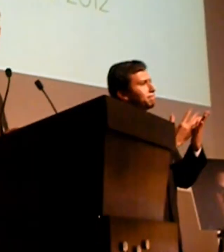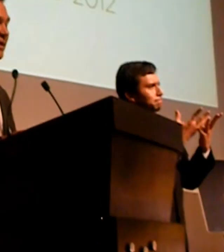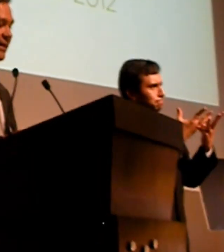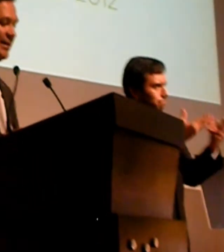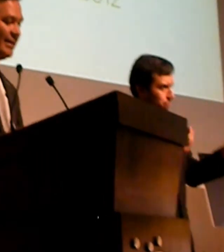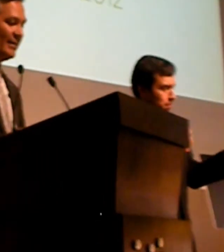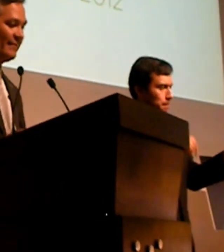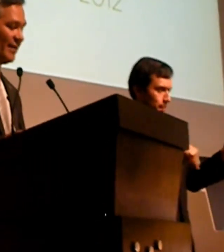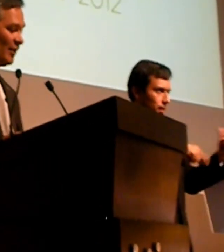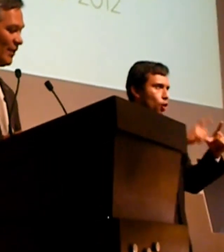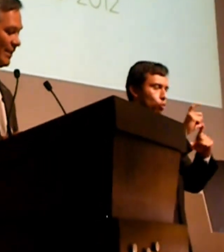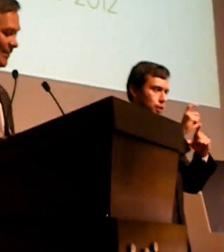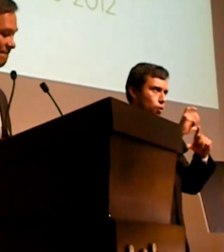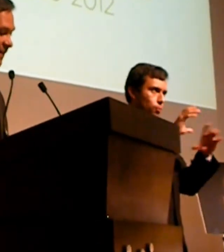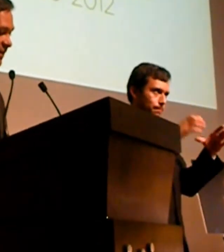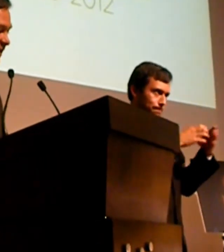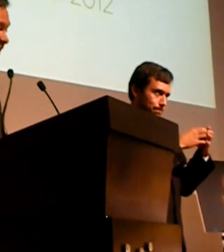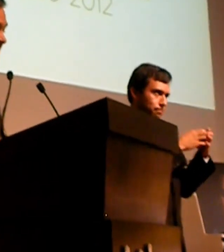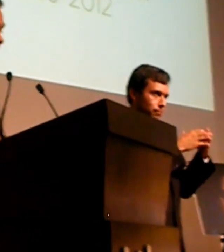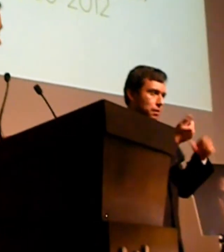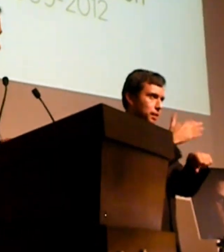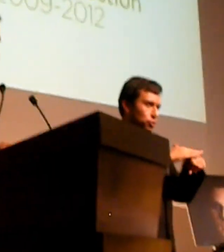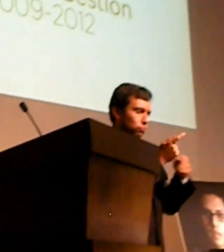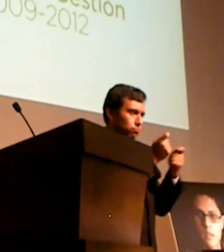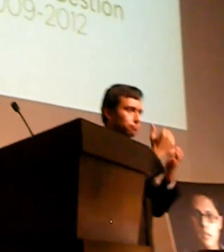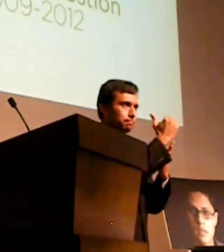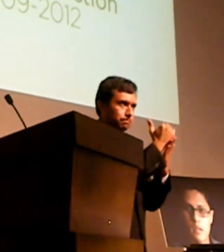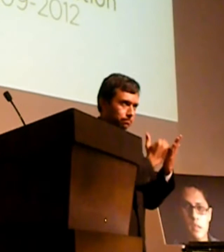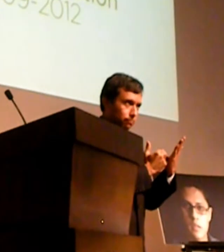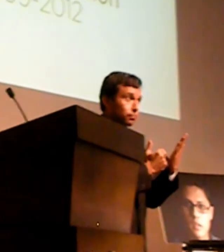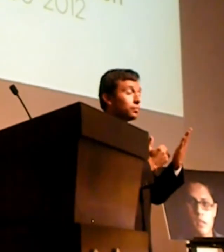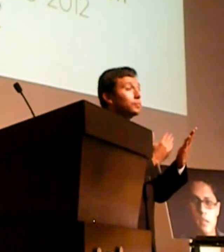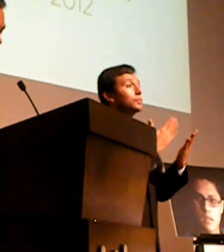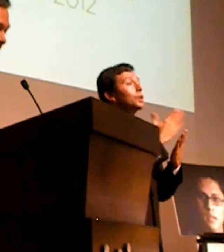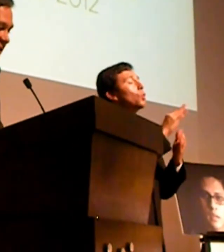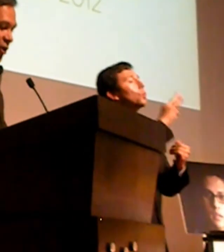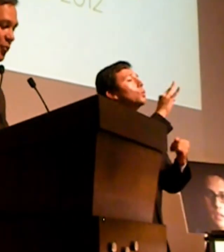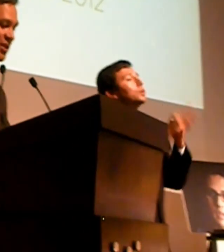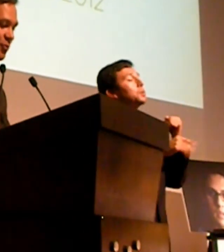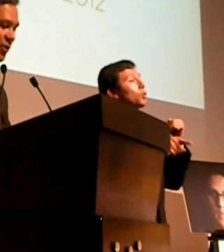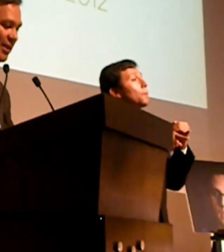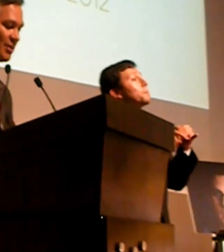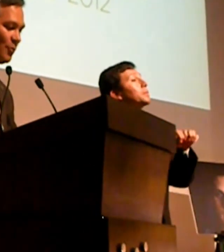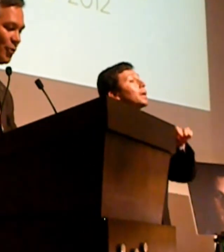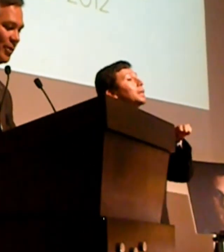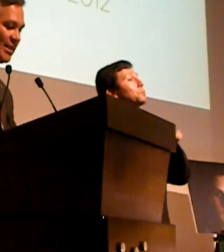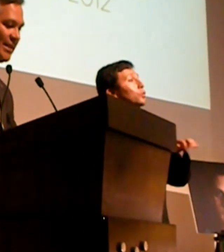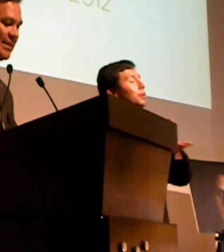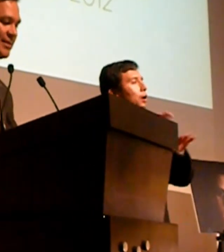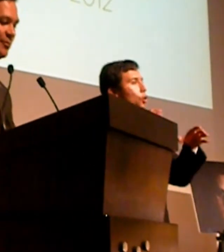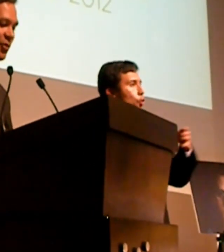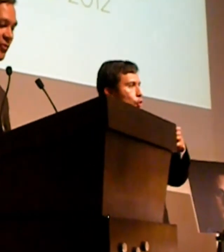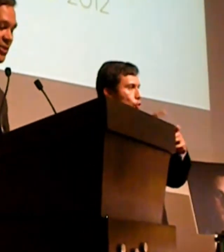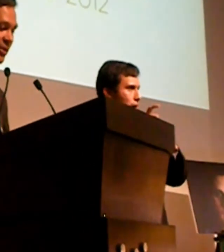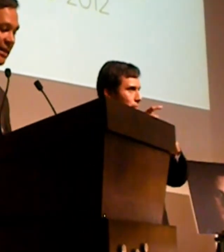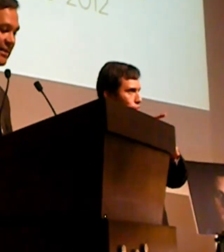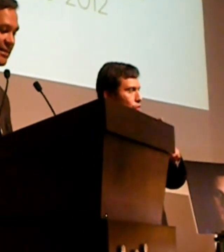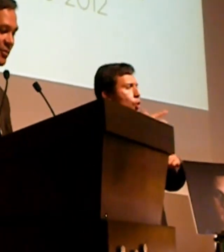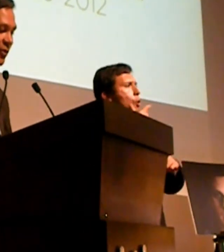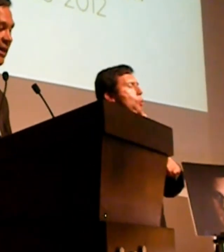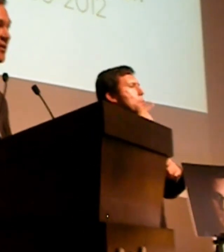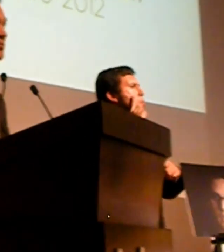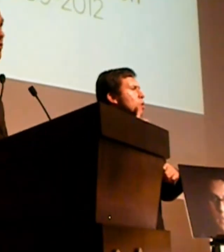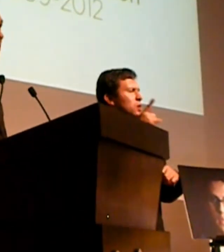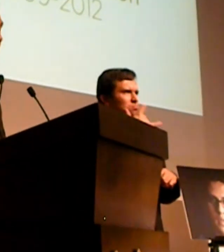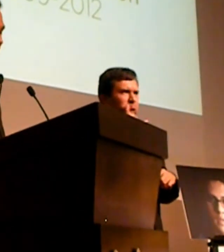Consejo, y finalmente, gracias al equipo de CONAPRED, hombres y mujeres comprometidas,